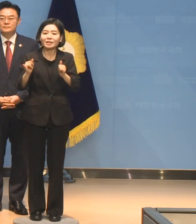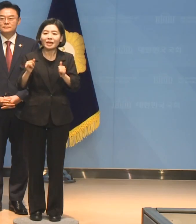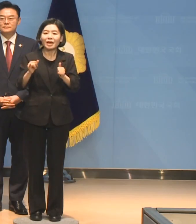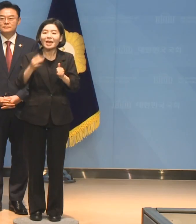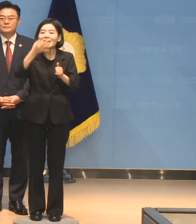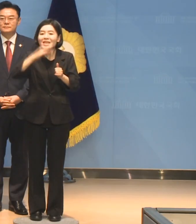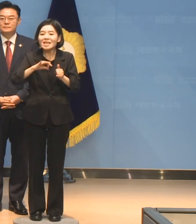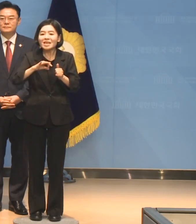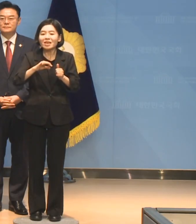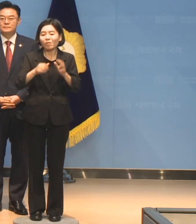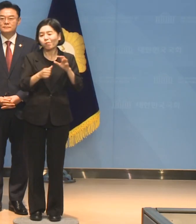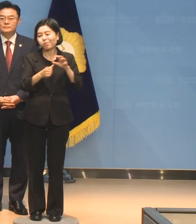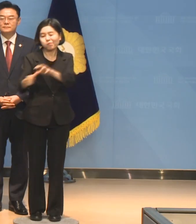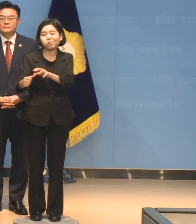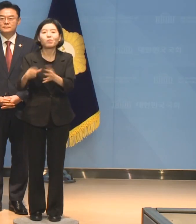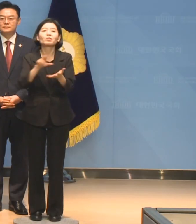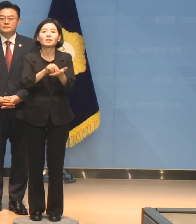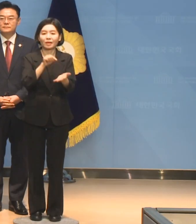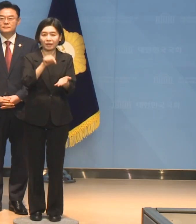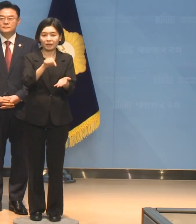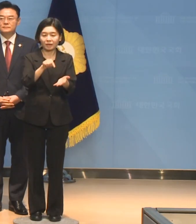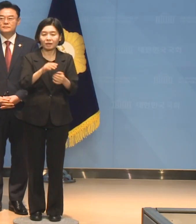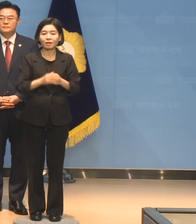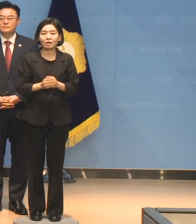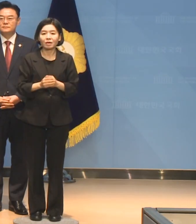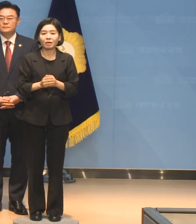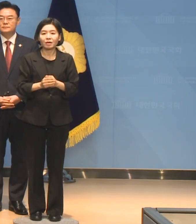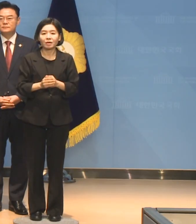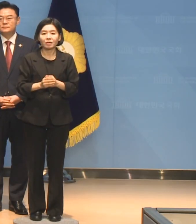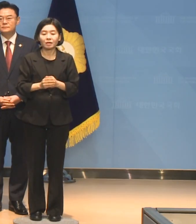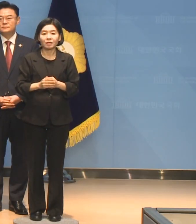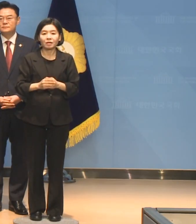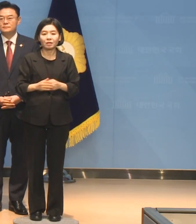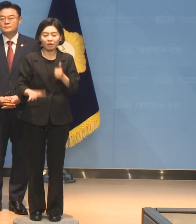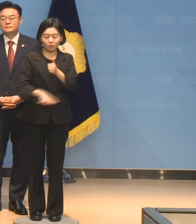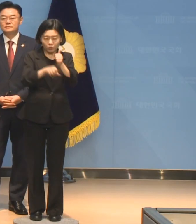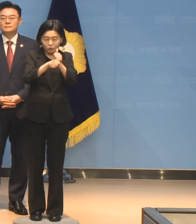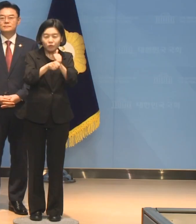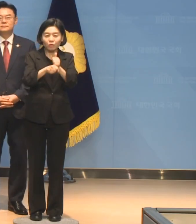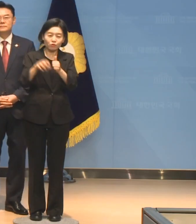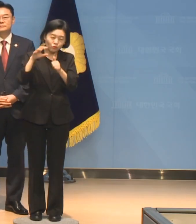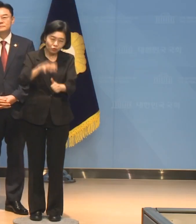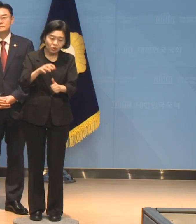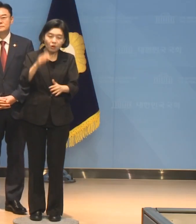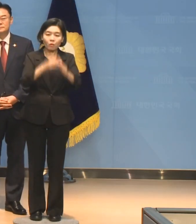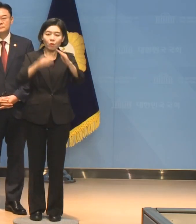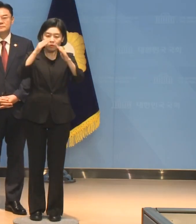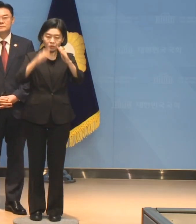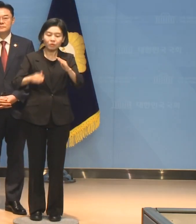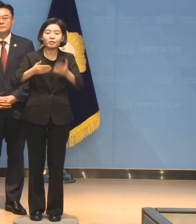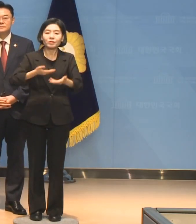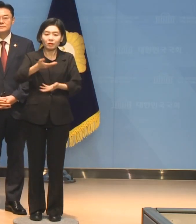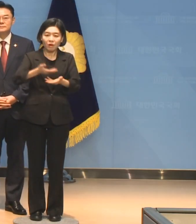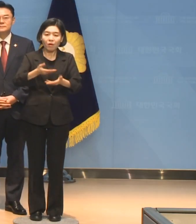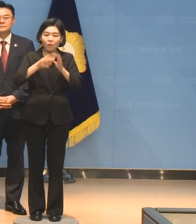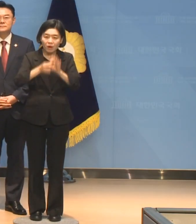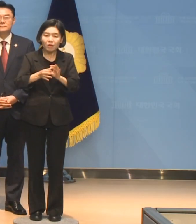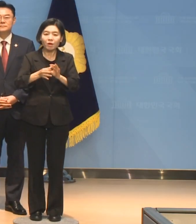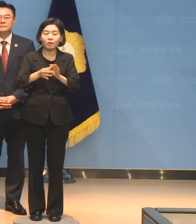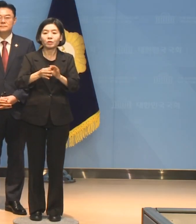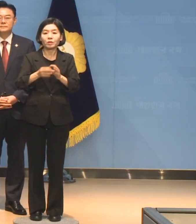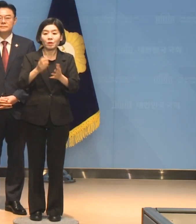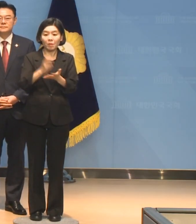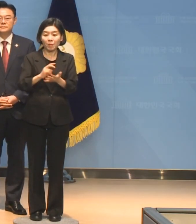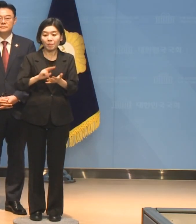계실 겁니다. 그래서 오늘 독점 규제 및 공정거래에 관한 법률 일부 개정안, 법률안